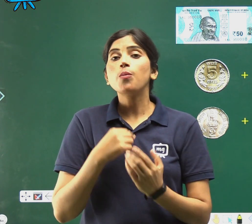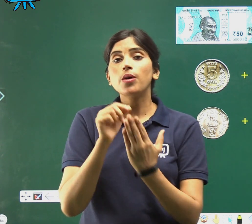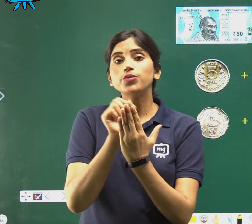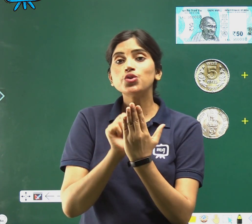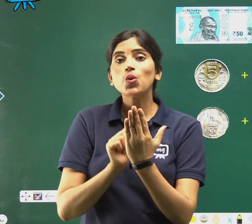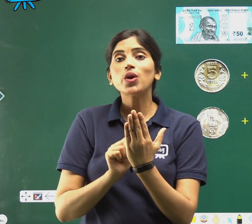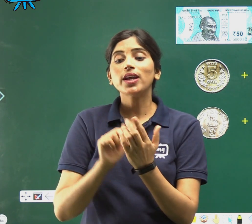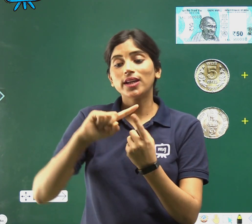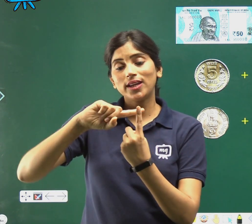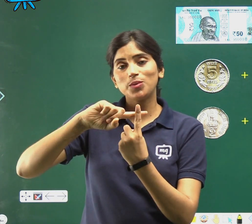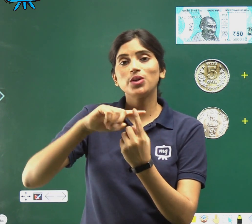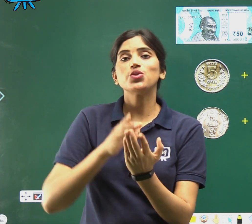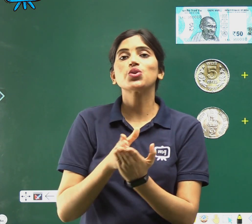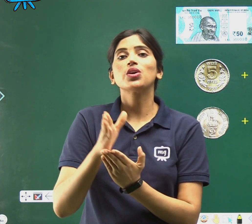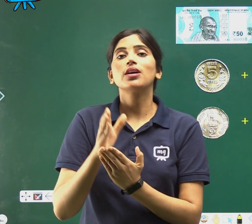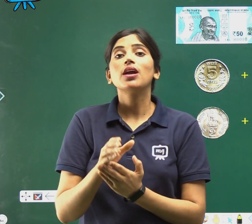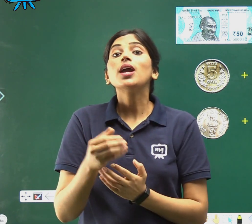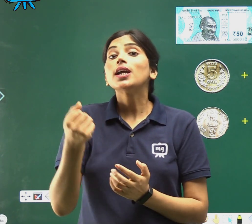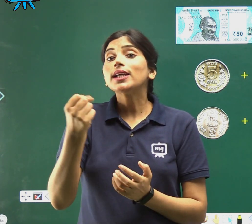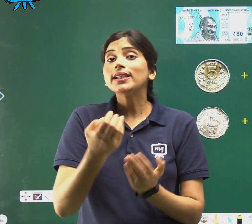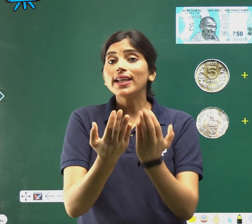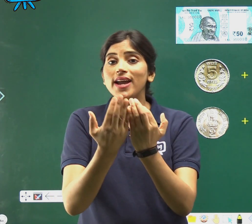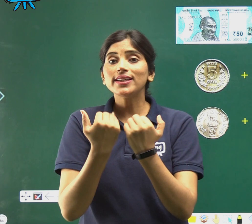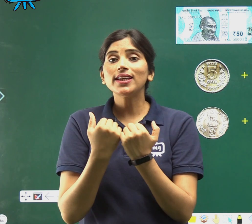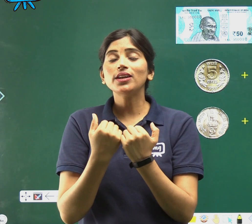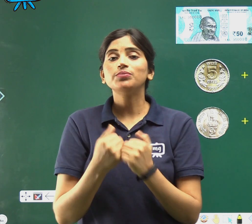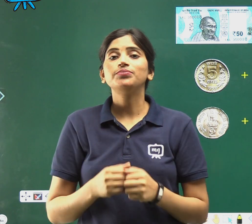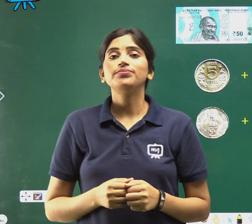बच्चों, कितने आएंगे?